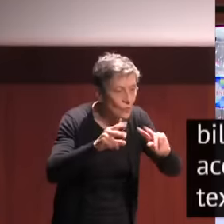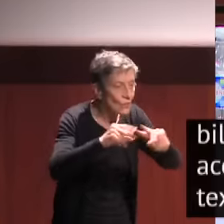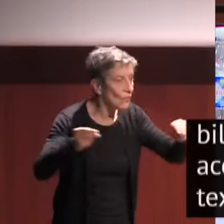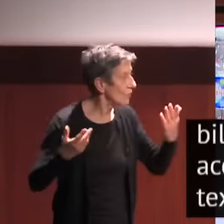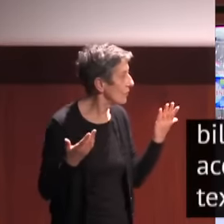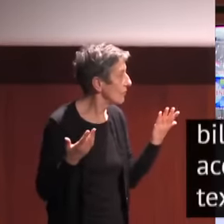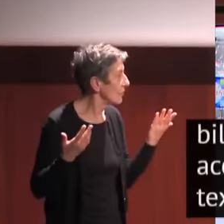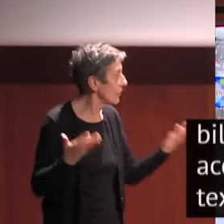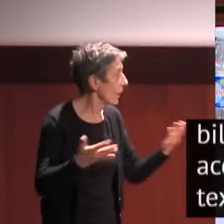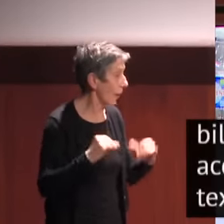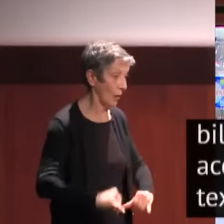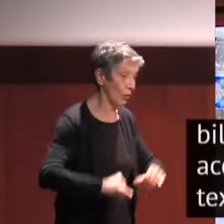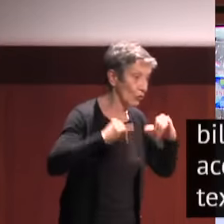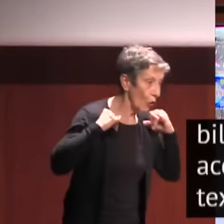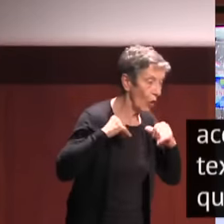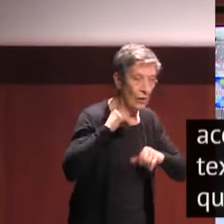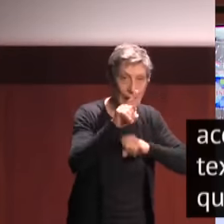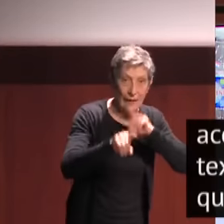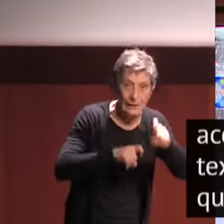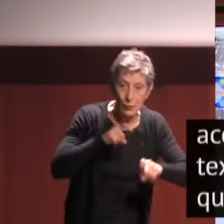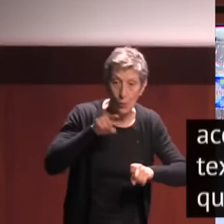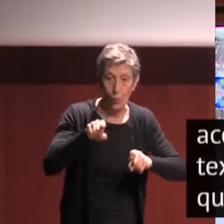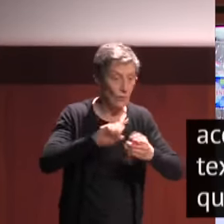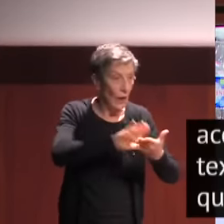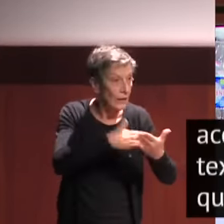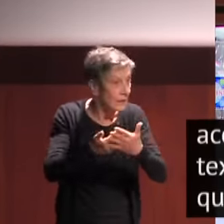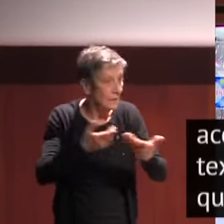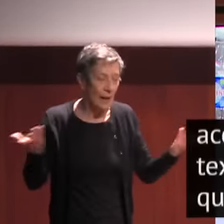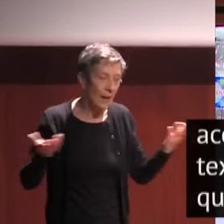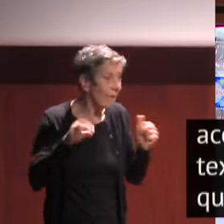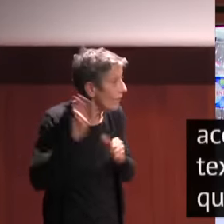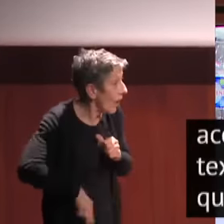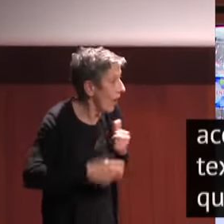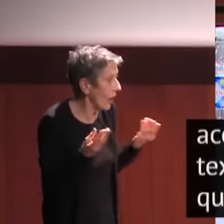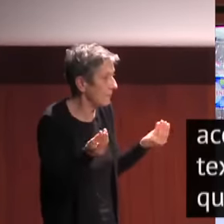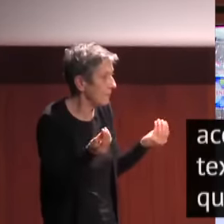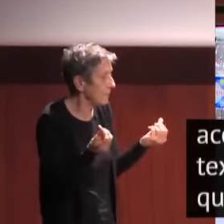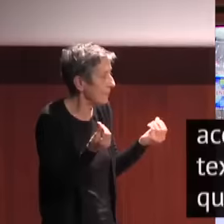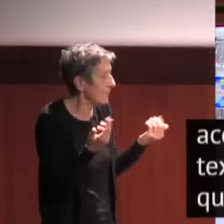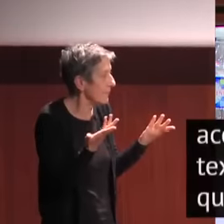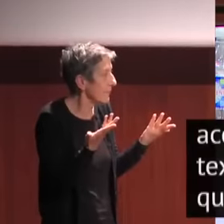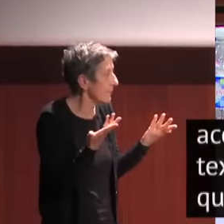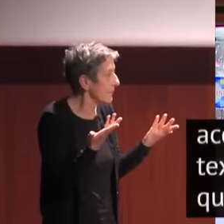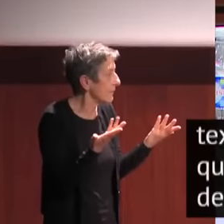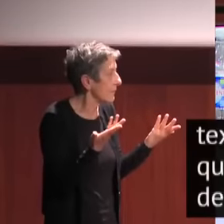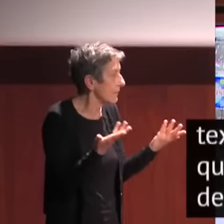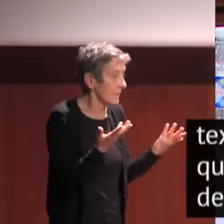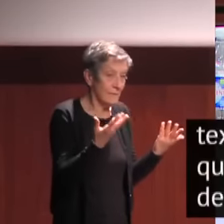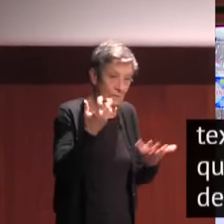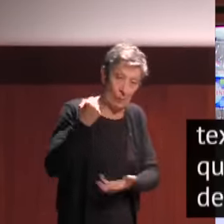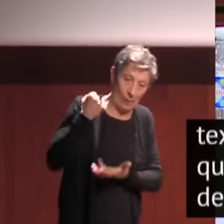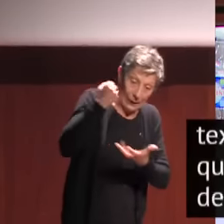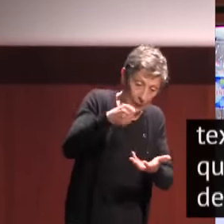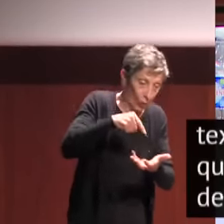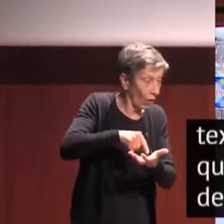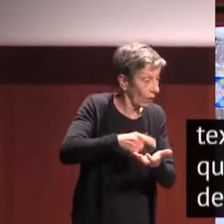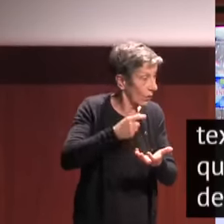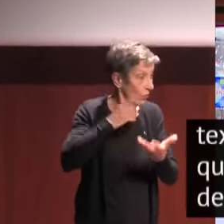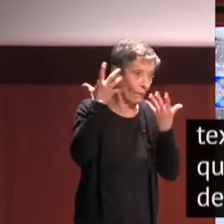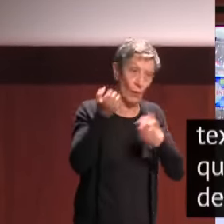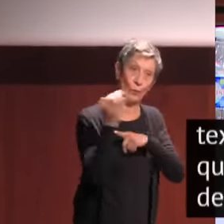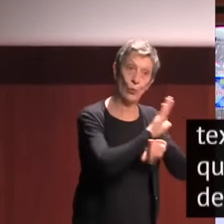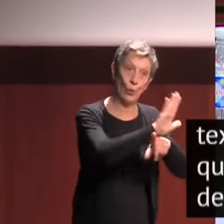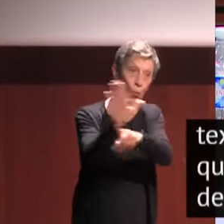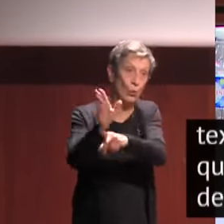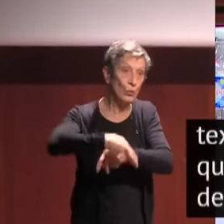les questions pour les jeunes. Et l'idée, c'est vraiment de rendre plus accessible en fait tout ce patrimoine, toute cette culture, et de la rendre